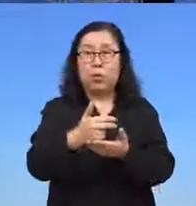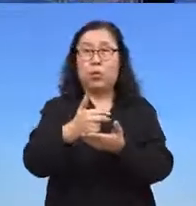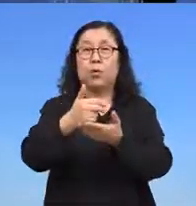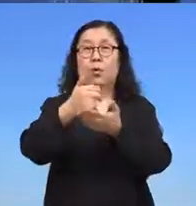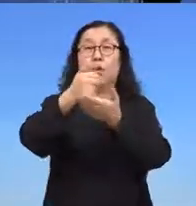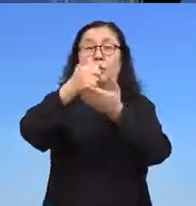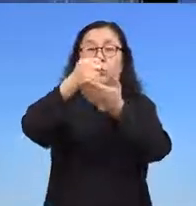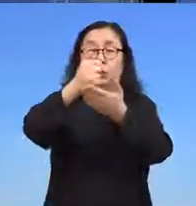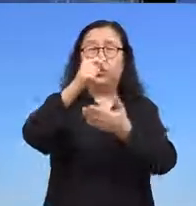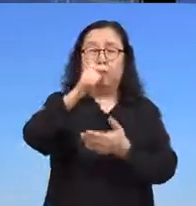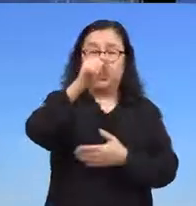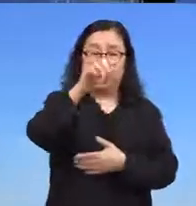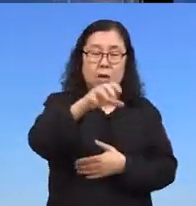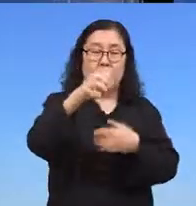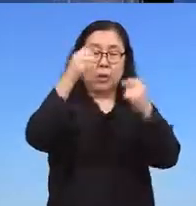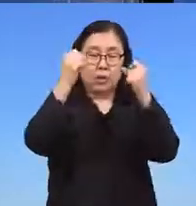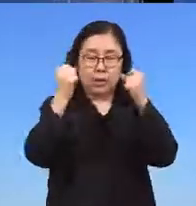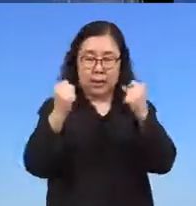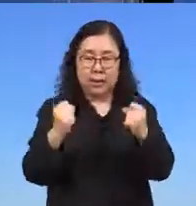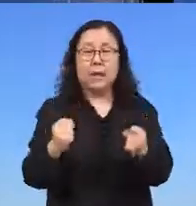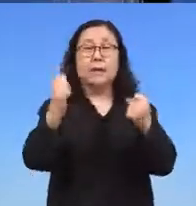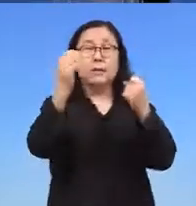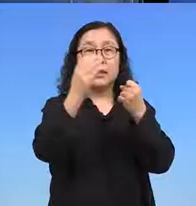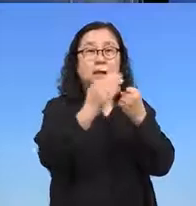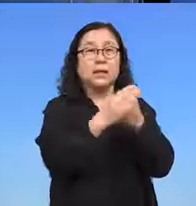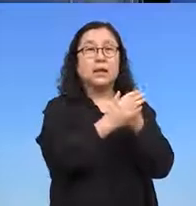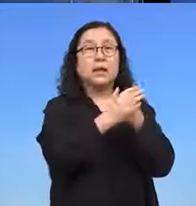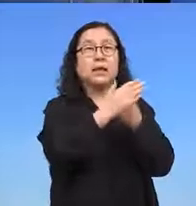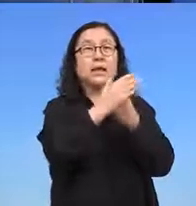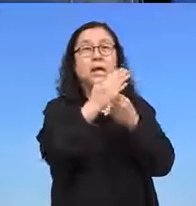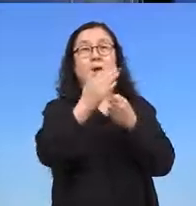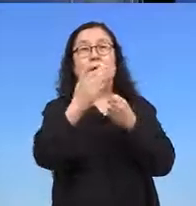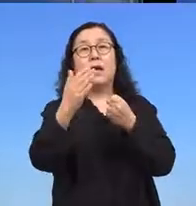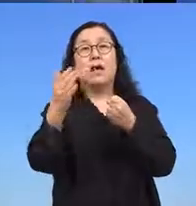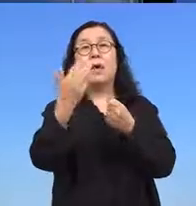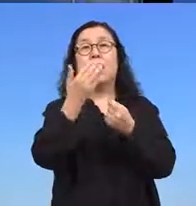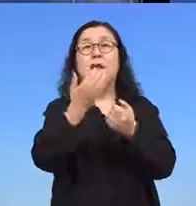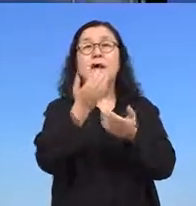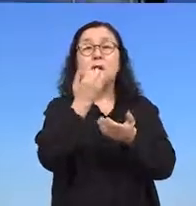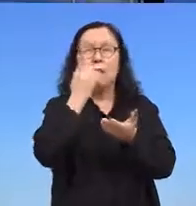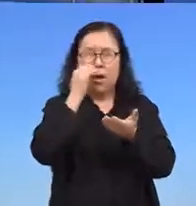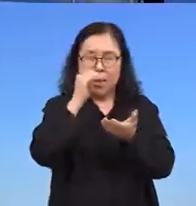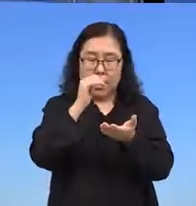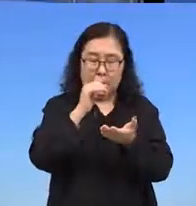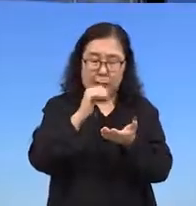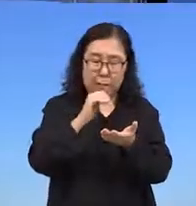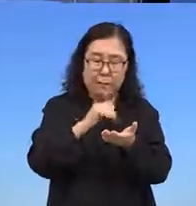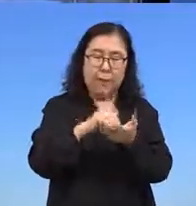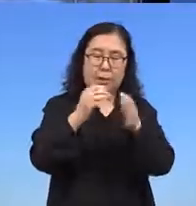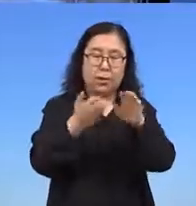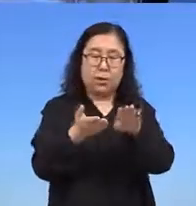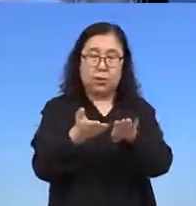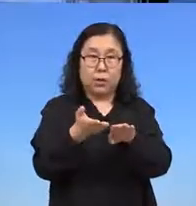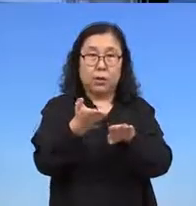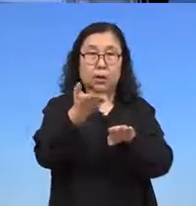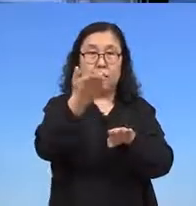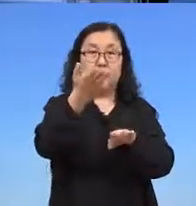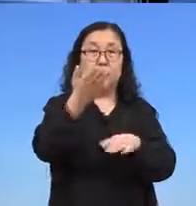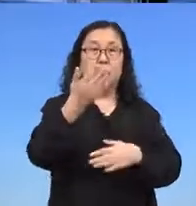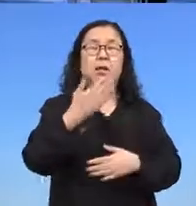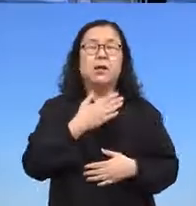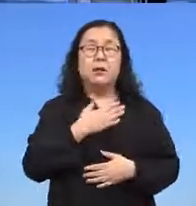역동적인 현재 되시는 주님 여기 계시기에 반석 위를